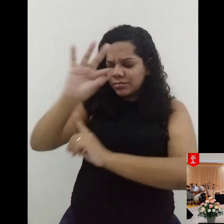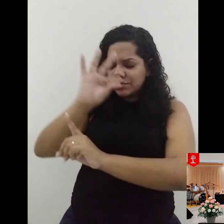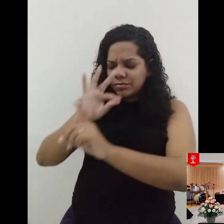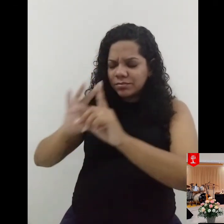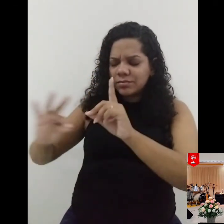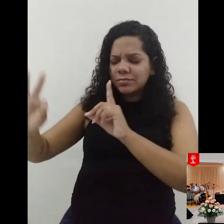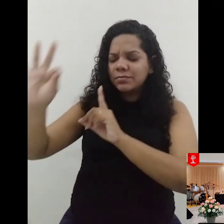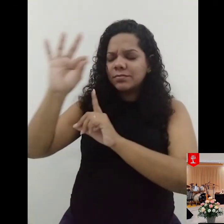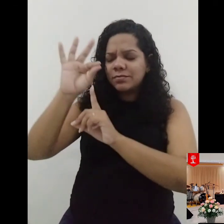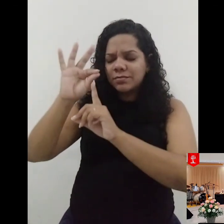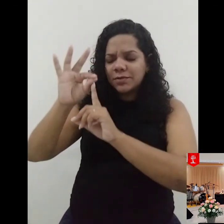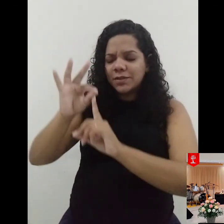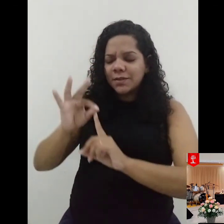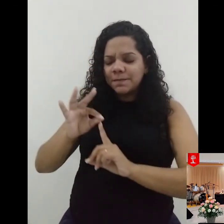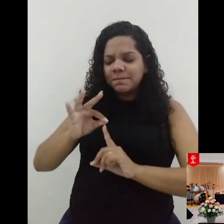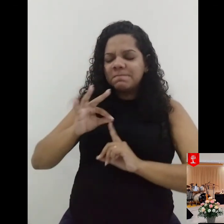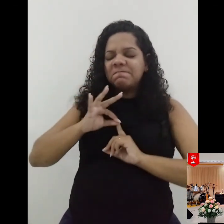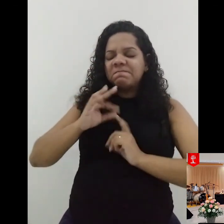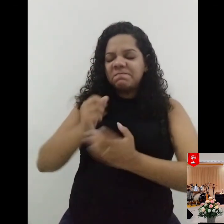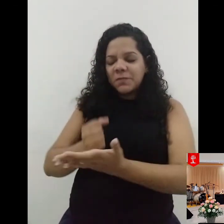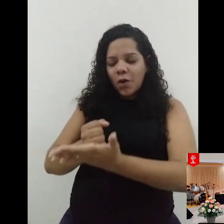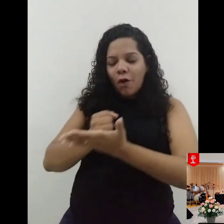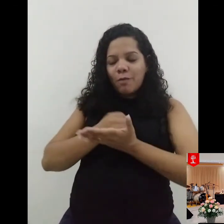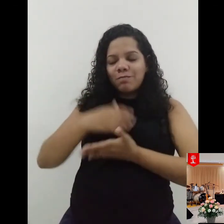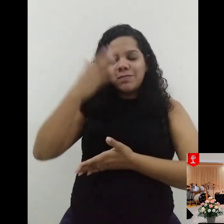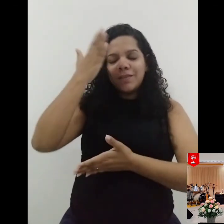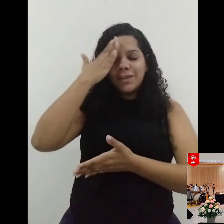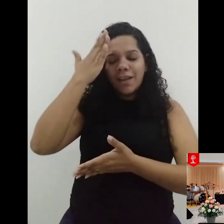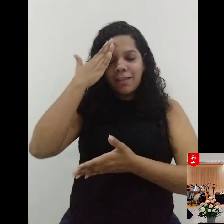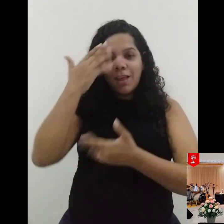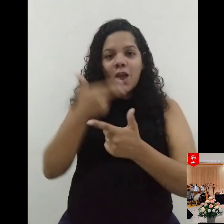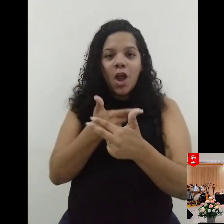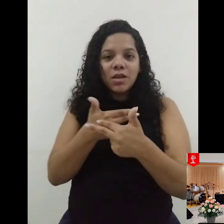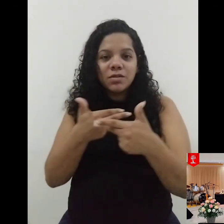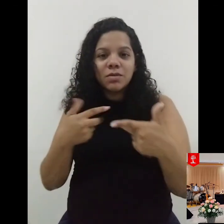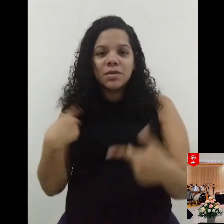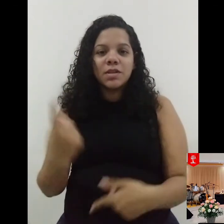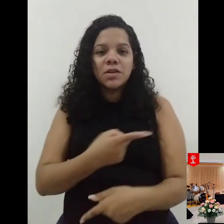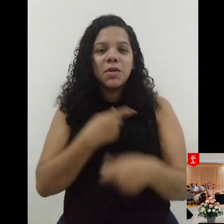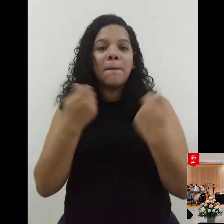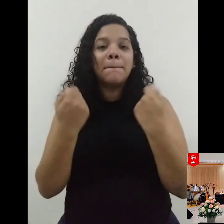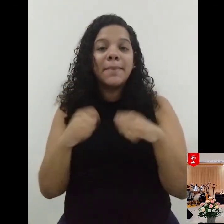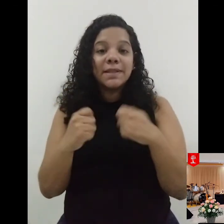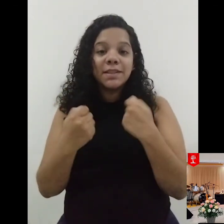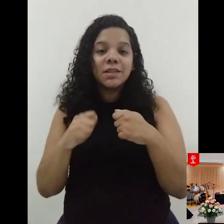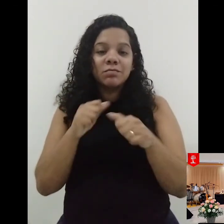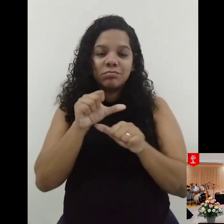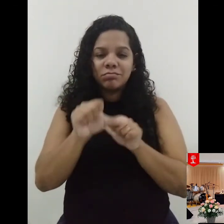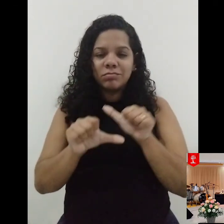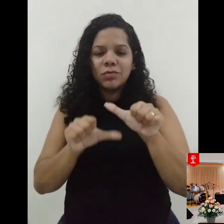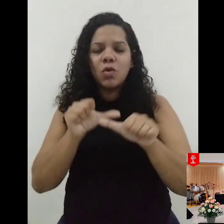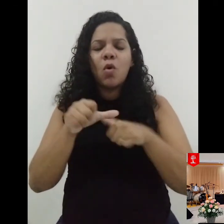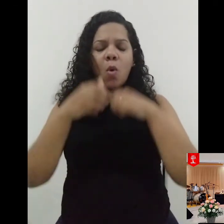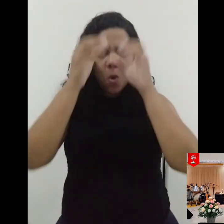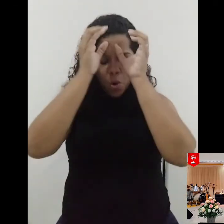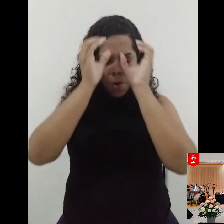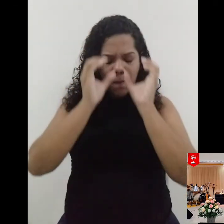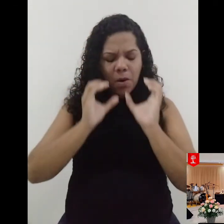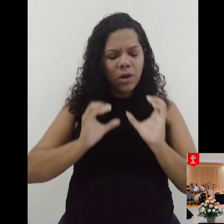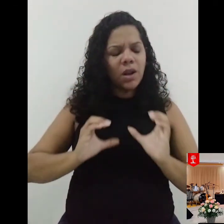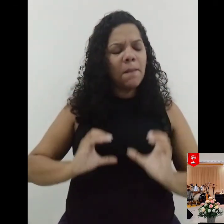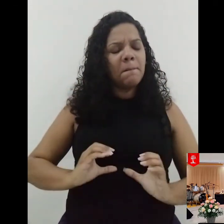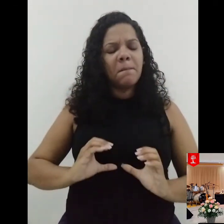alcançado pelo Senhor, sermos agraciados com o Teu perdão, e assim possamos, entendendo a